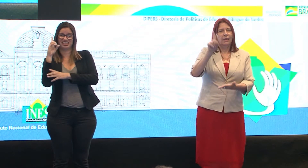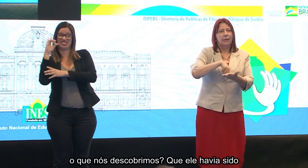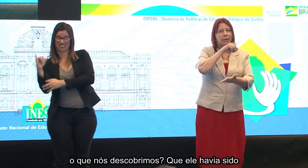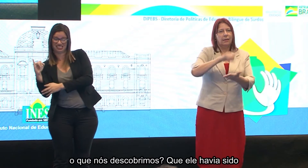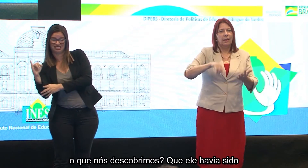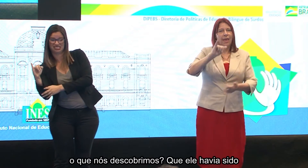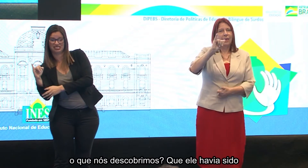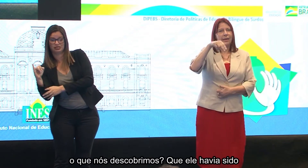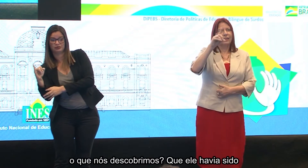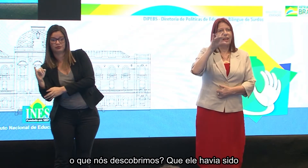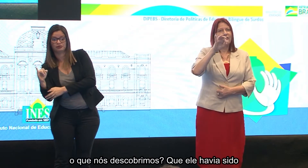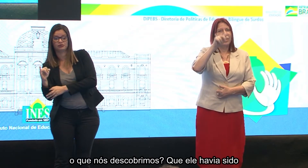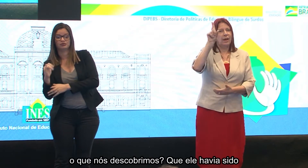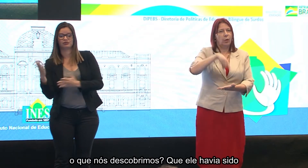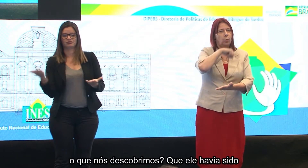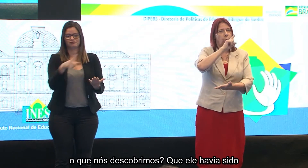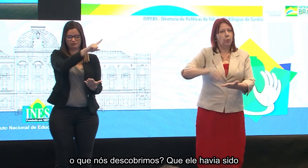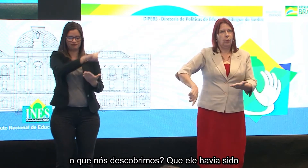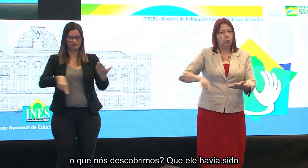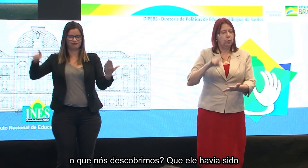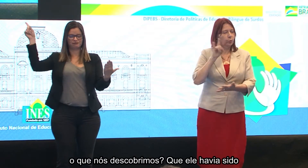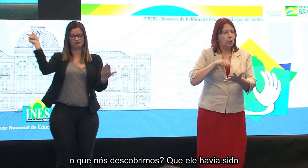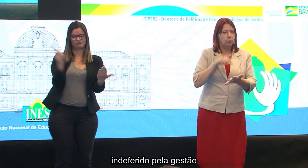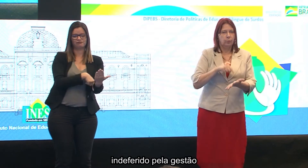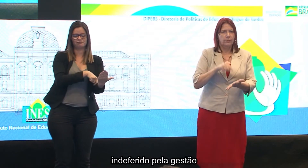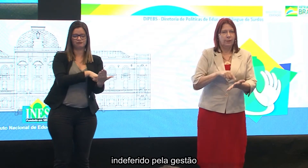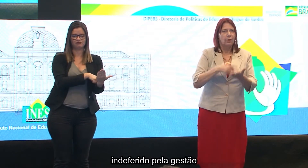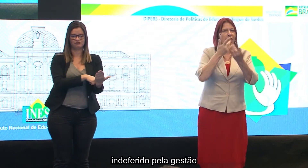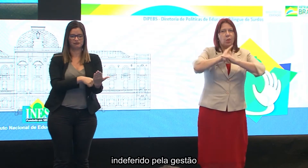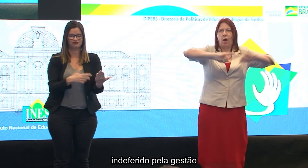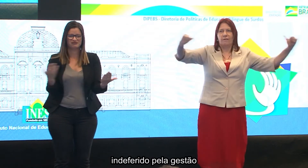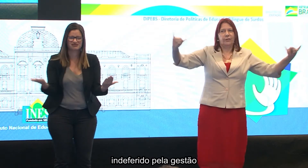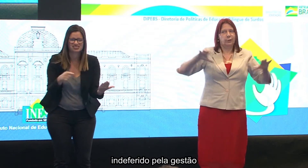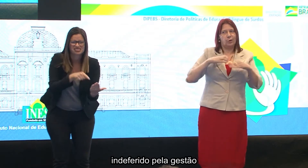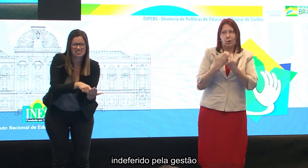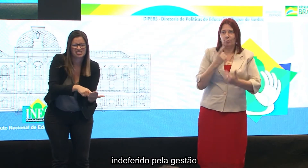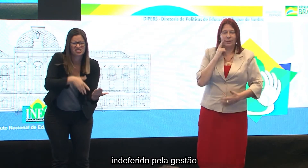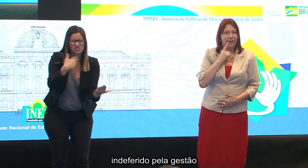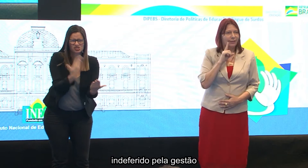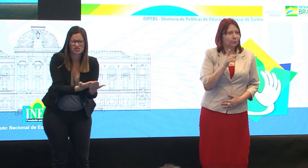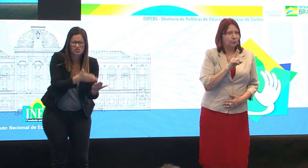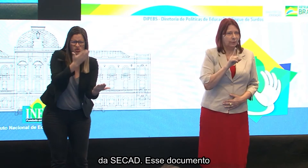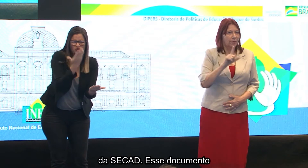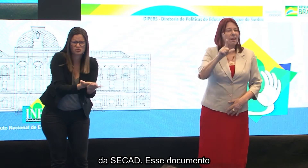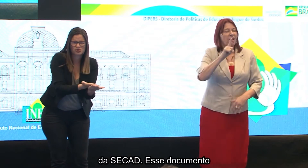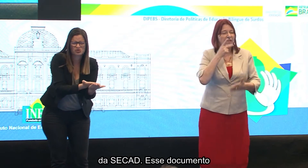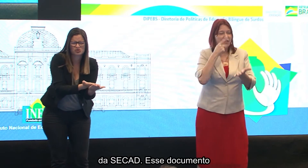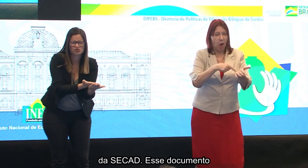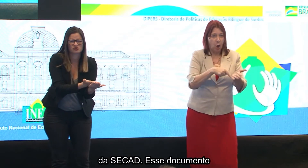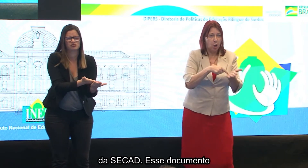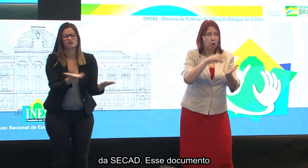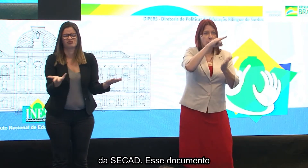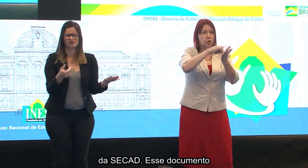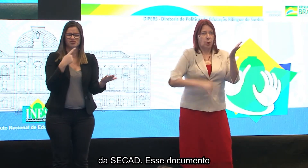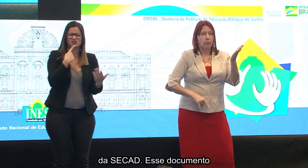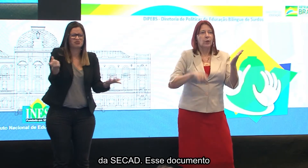o que nós descobrimos? Que ele havia sido indeferido pela então gestão da CECADI. E